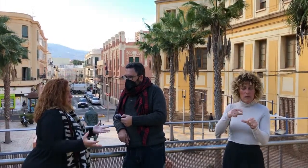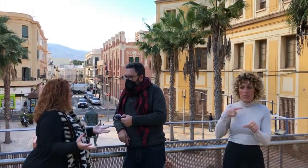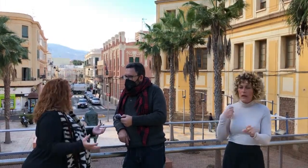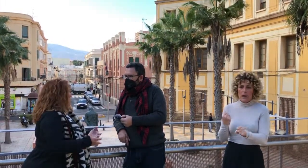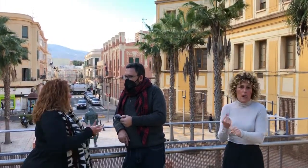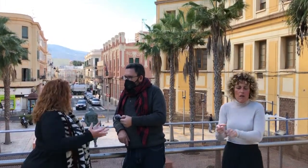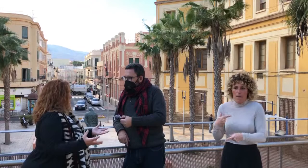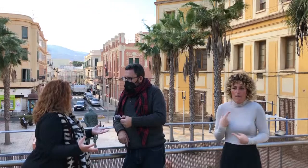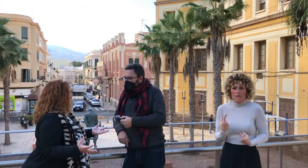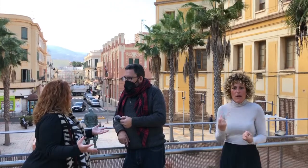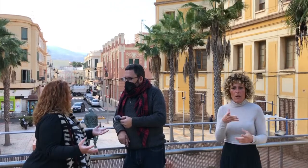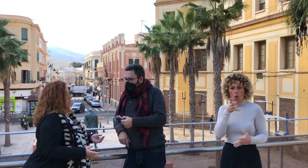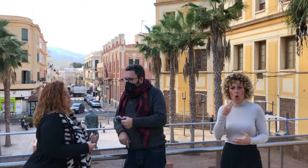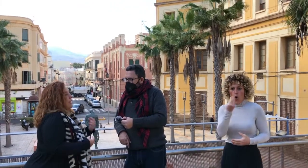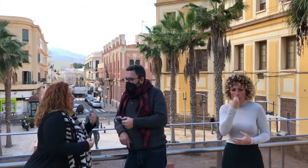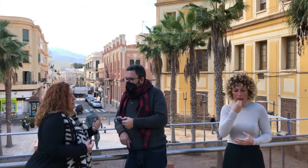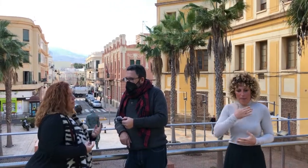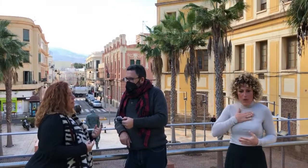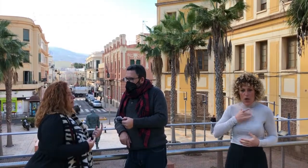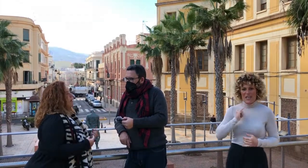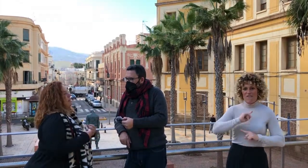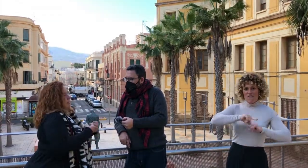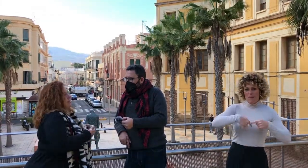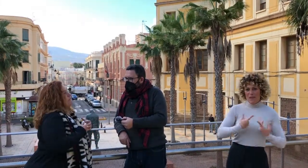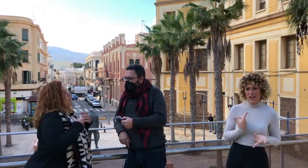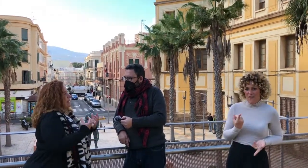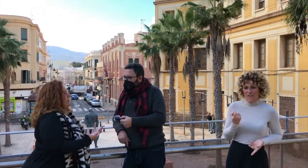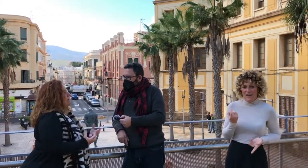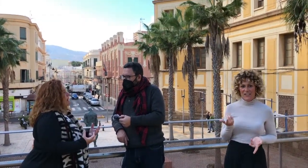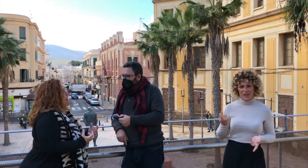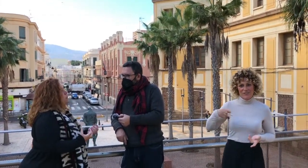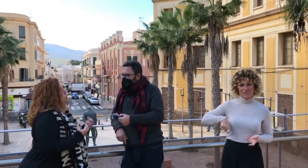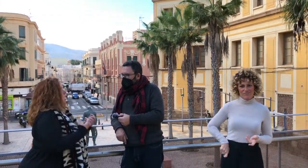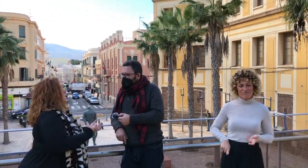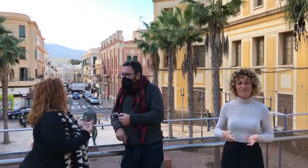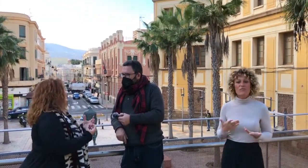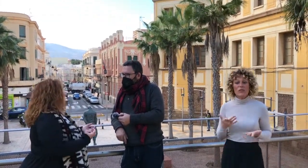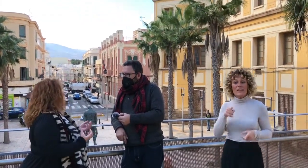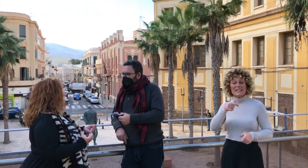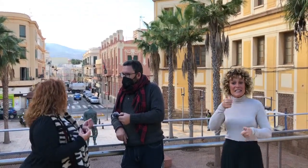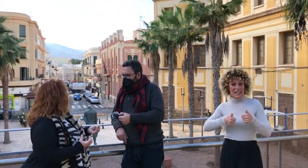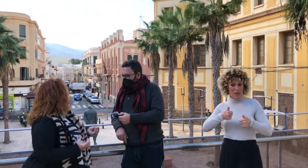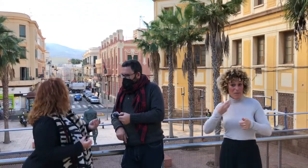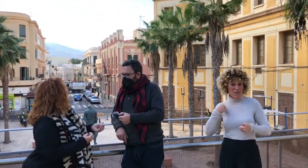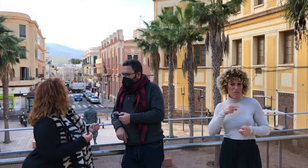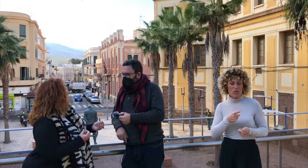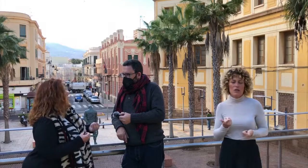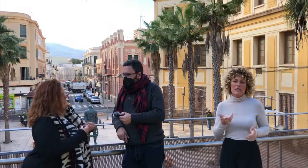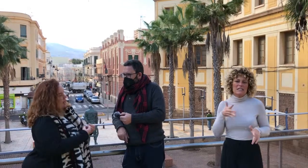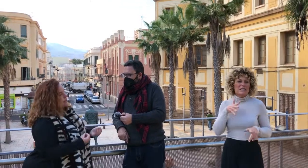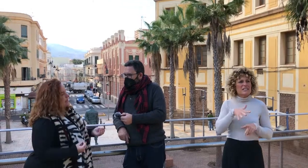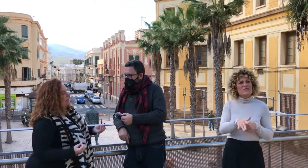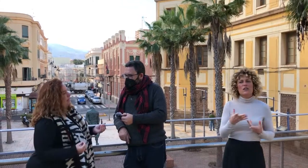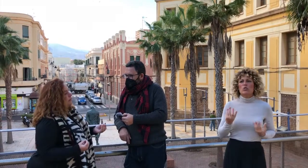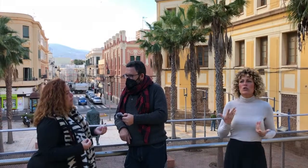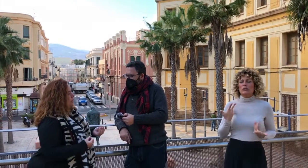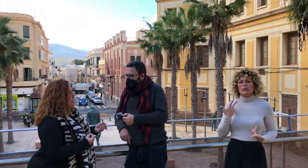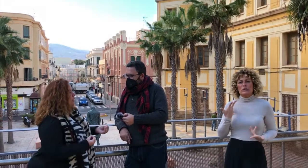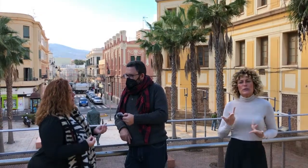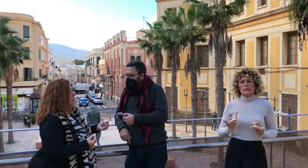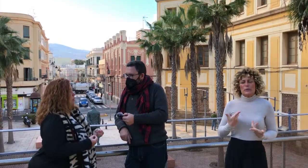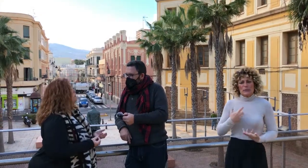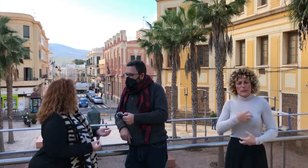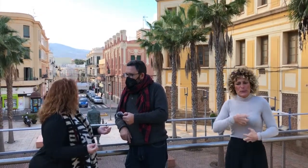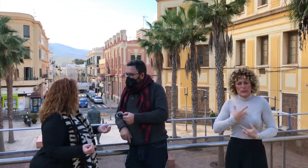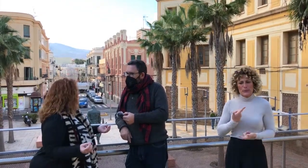da de comer y a tu familia, ¿no? Ajá. Entonces ese examen implica además muchas emociones y puede ser bastante importante